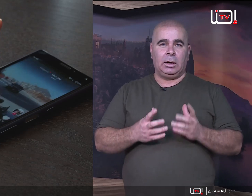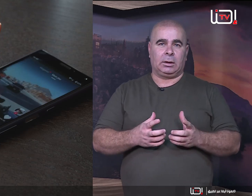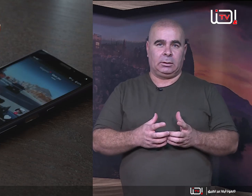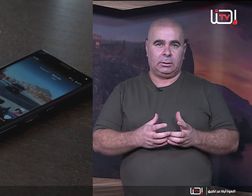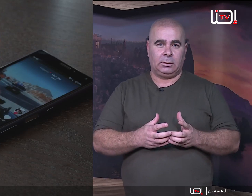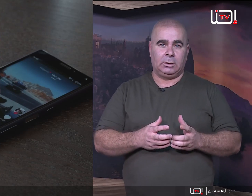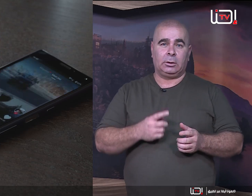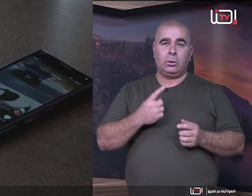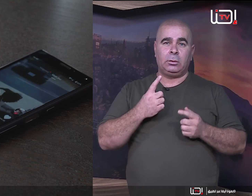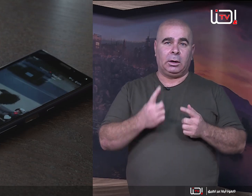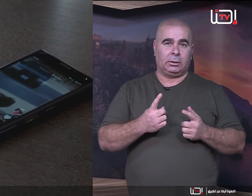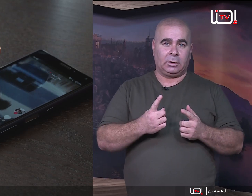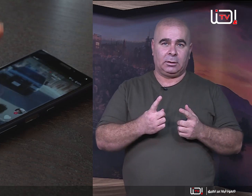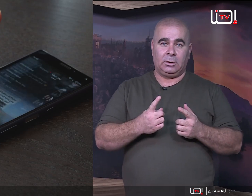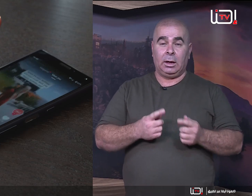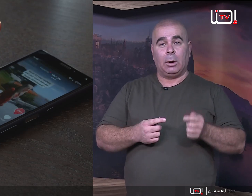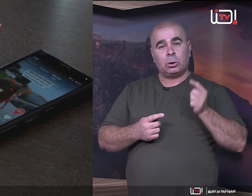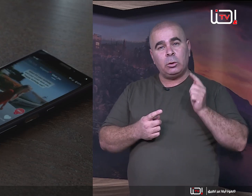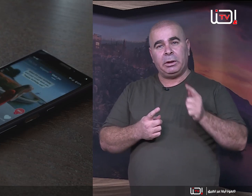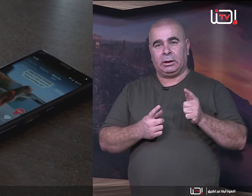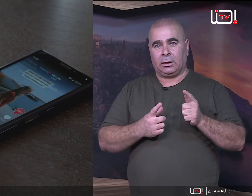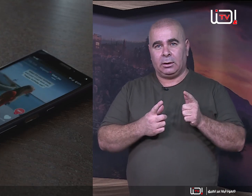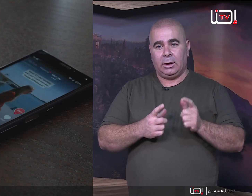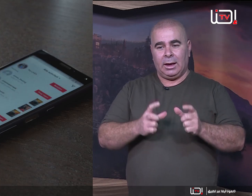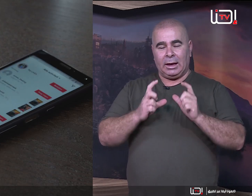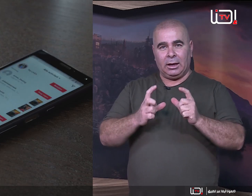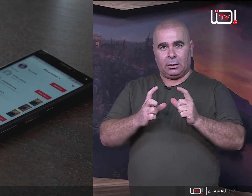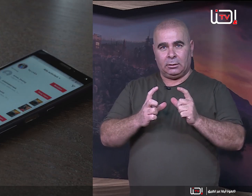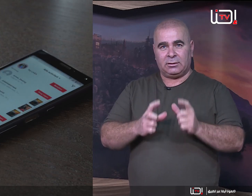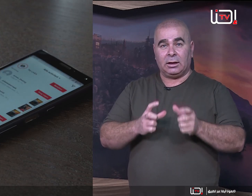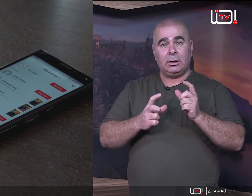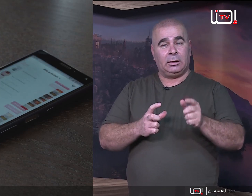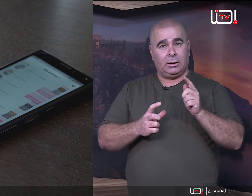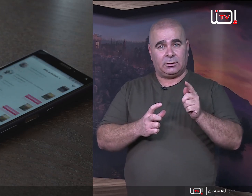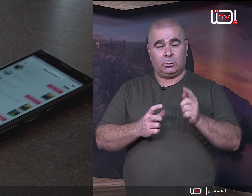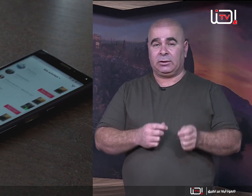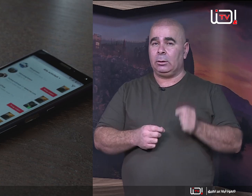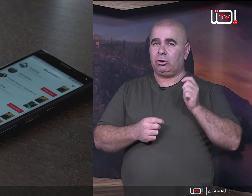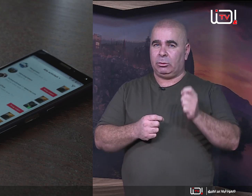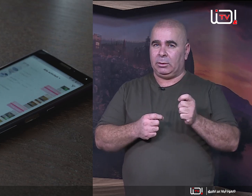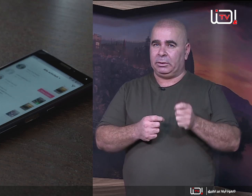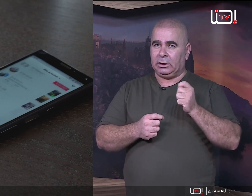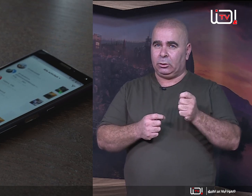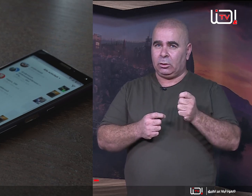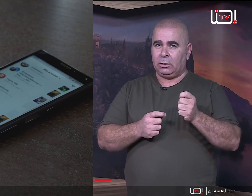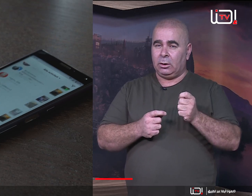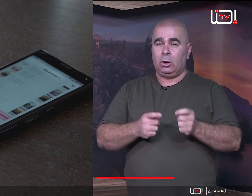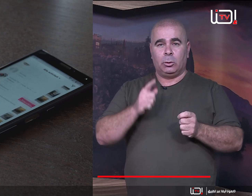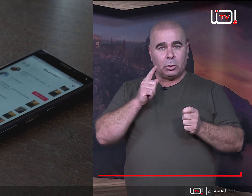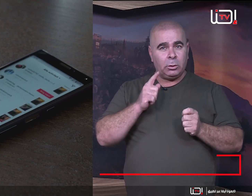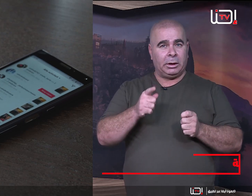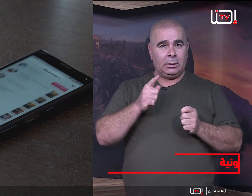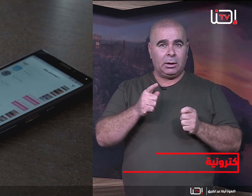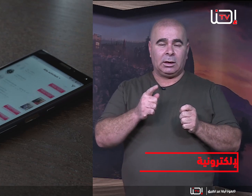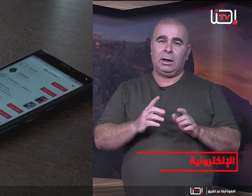اما ولكن تكون مرتك او تكون بنتك اداه يستغلها الناس ويستغلها الشباب بالتيك توك